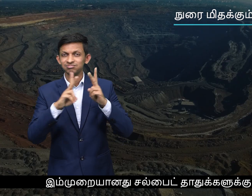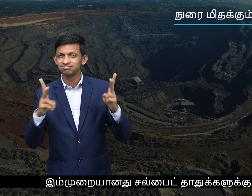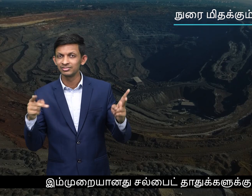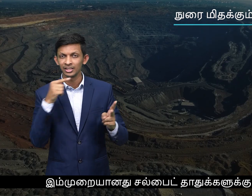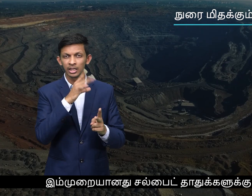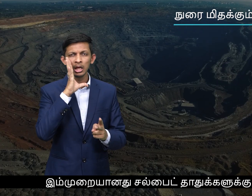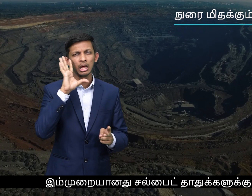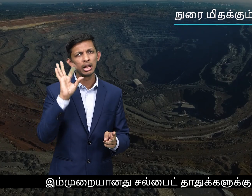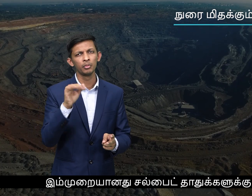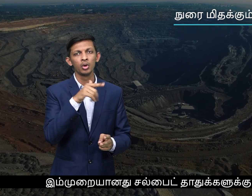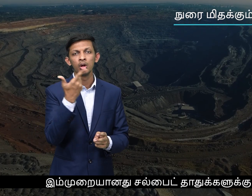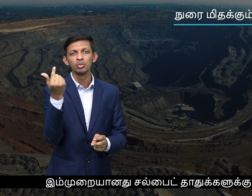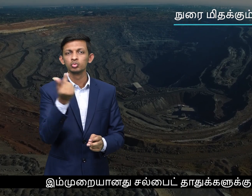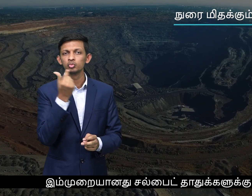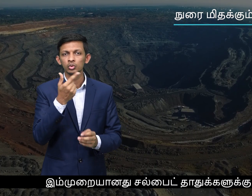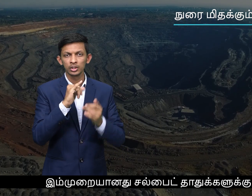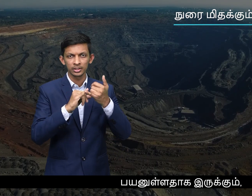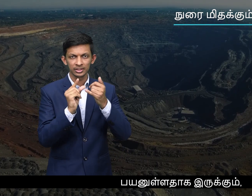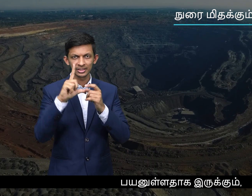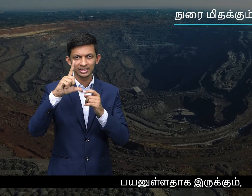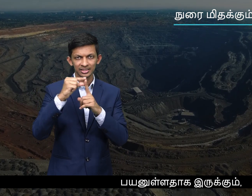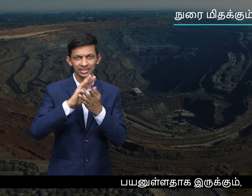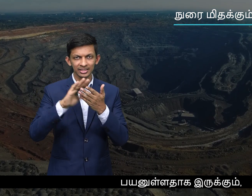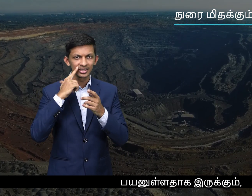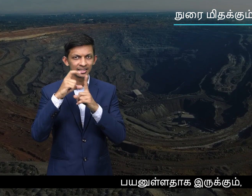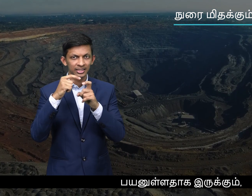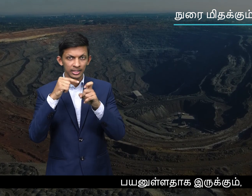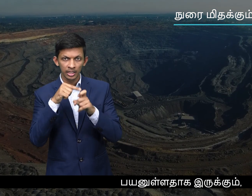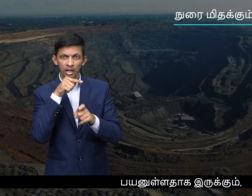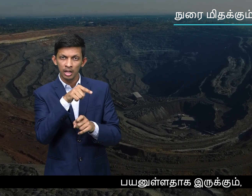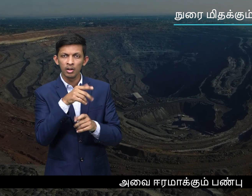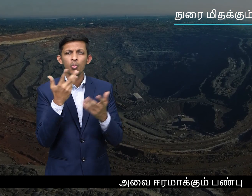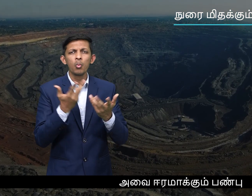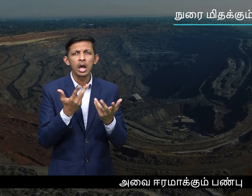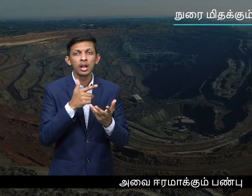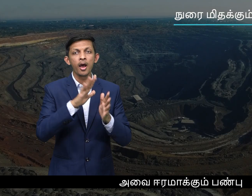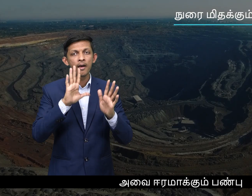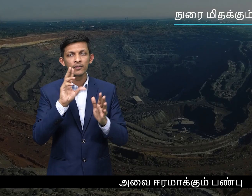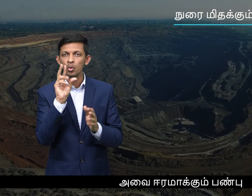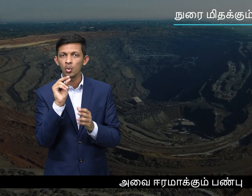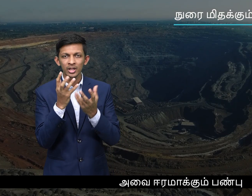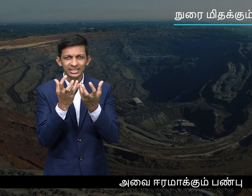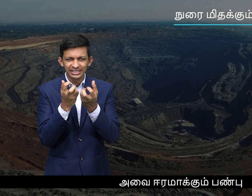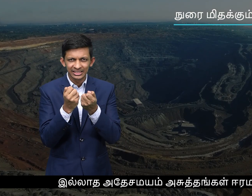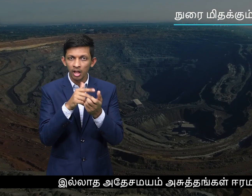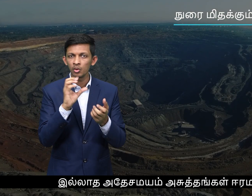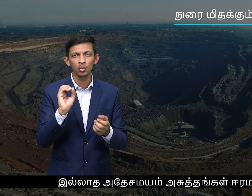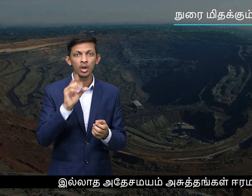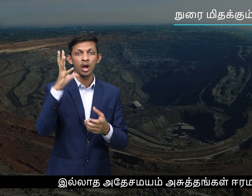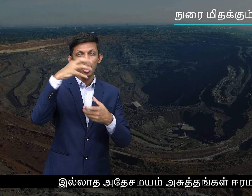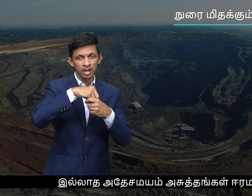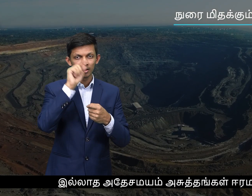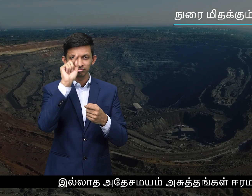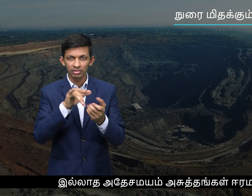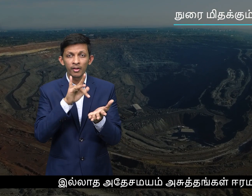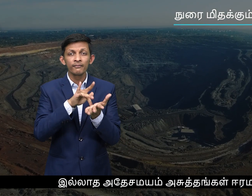இம்முறையானது சல்பேட் தாதுக்களுக்கு முக்கியமாக பயனுள்ளதாக இருக்கும். அவை ஈரமாக்கும் பண்பு இல்லாத